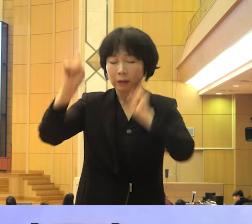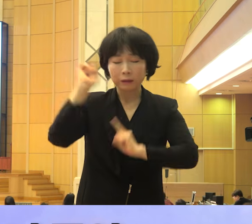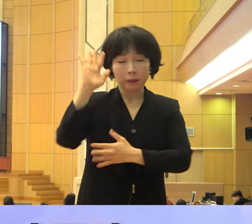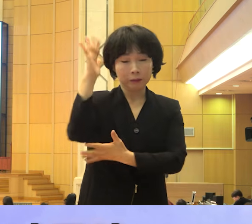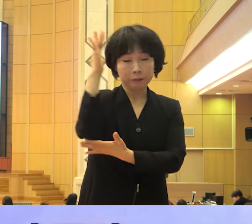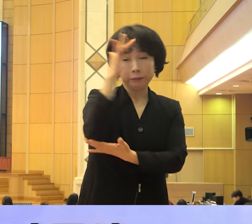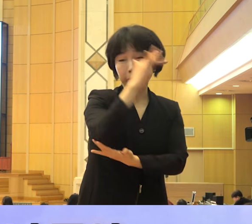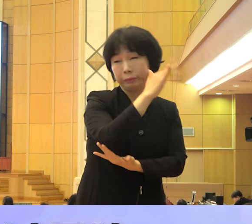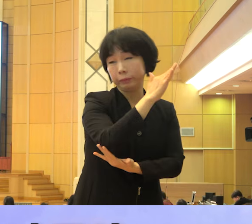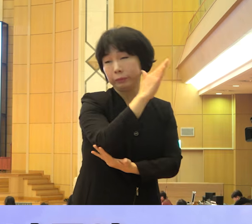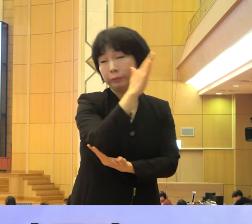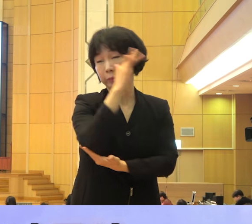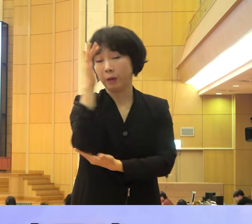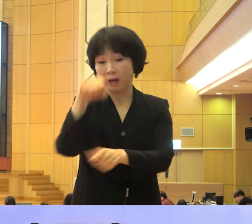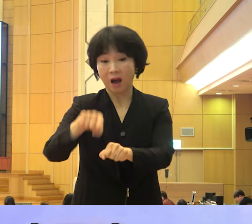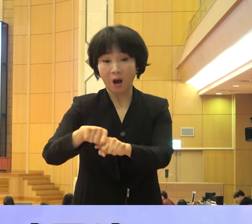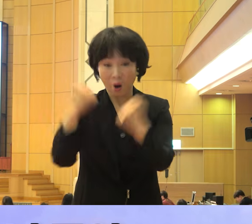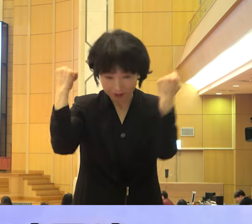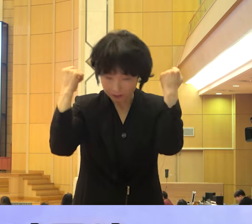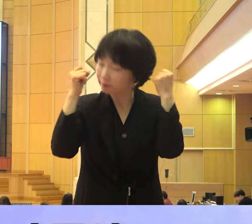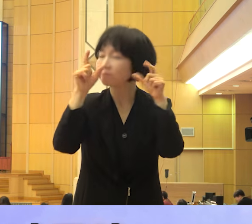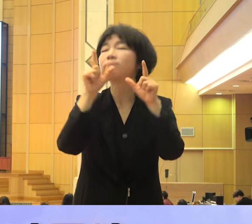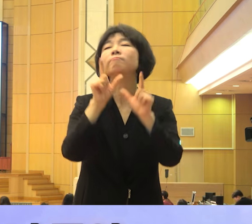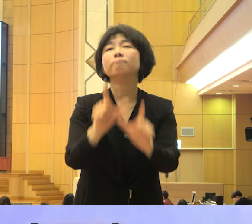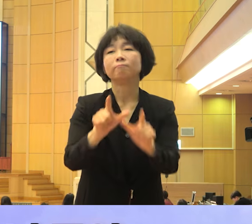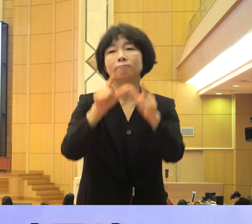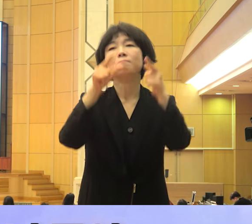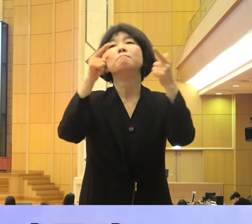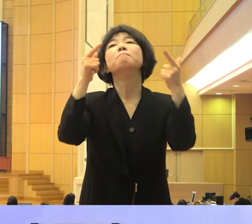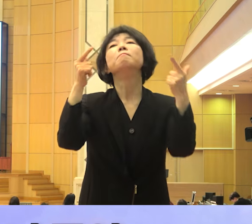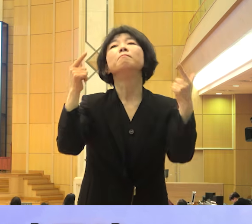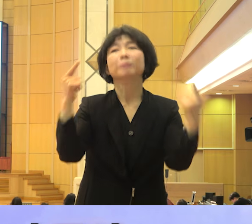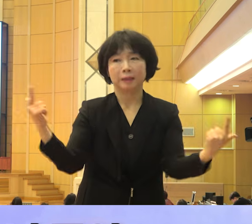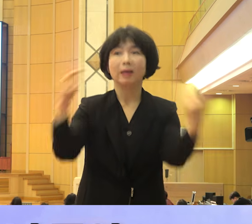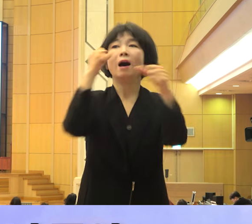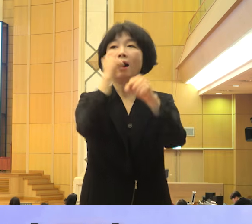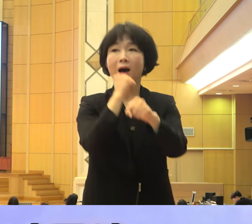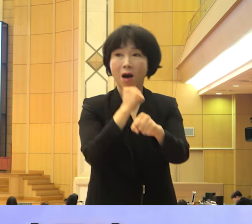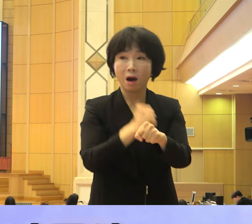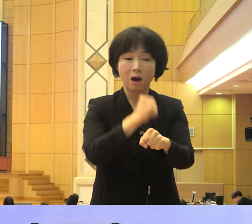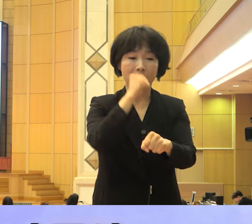상한 갈 때 꺾지 않으시는,